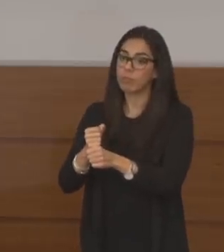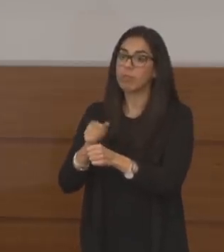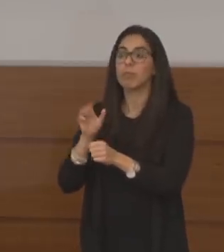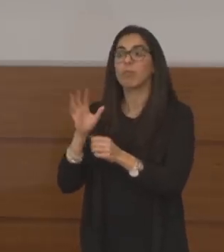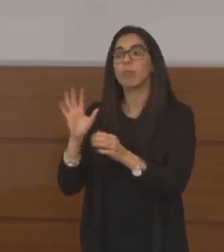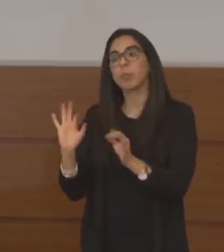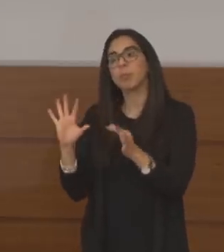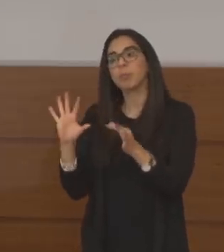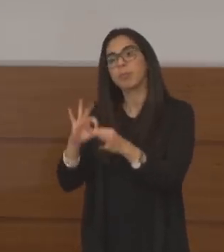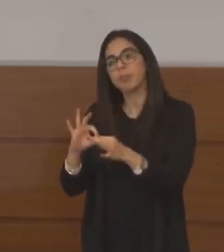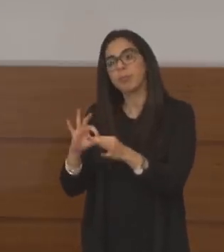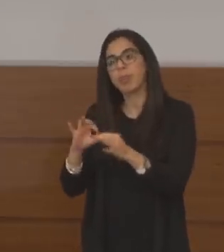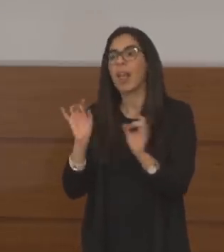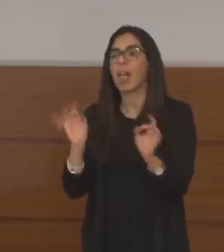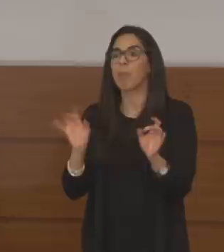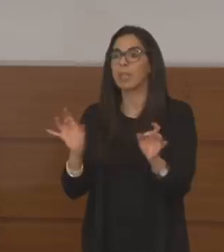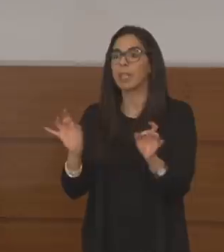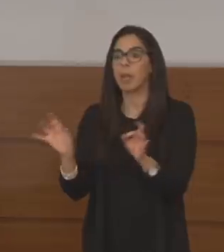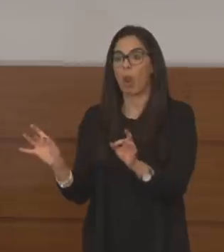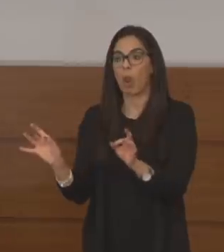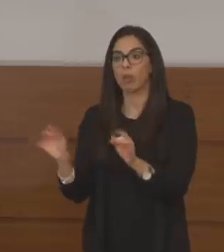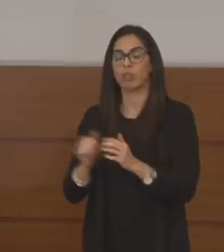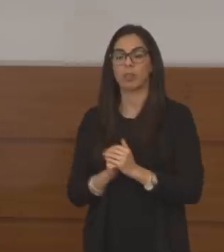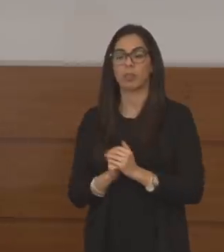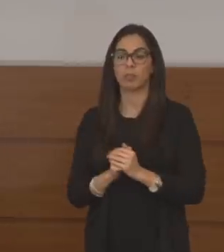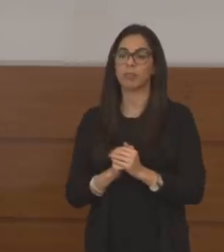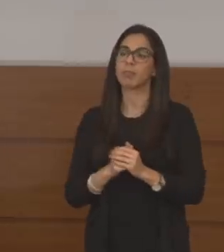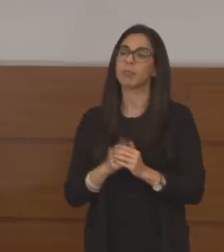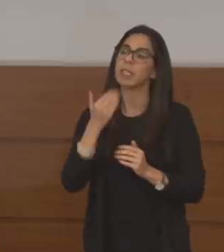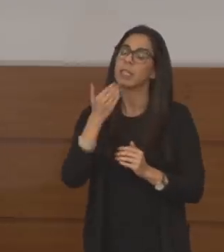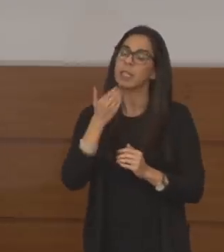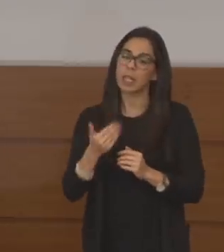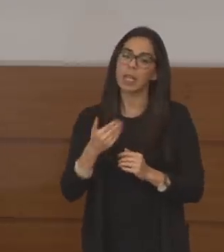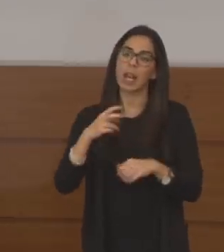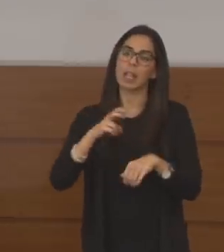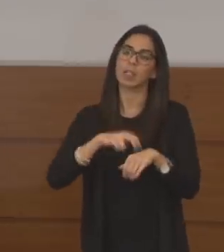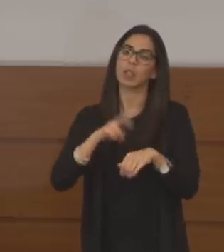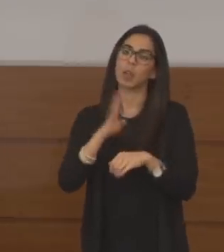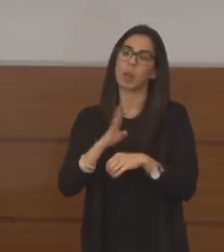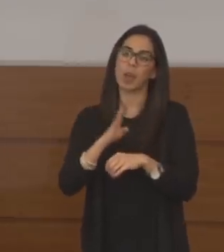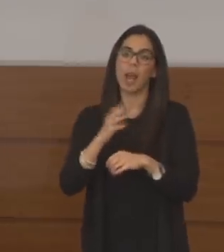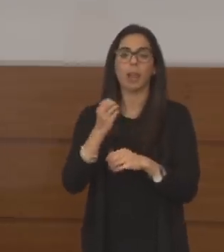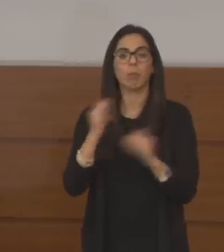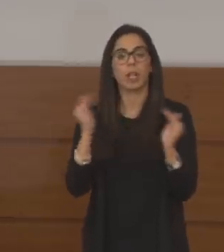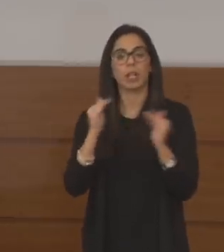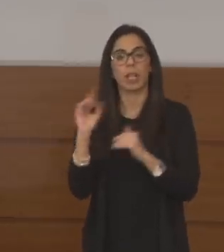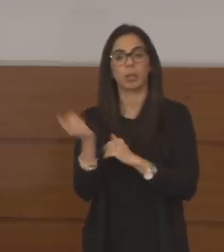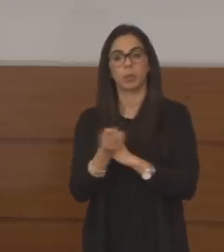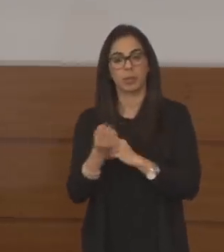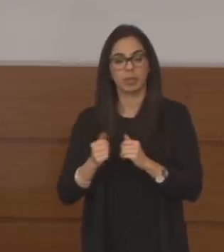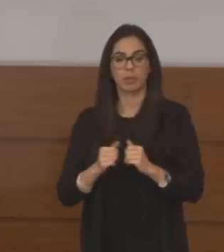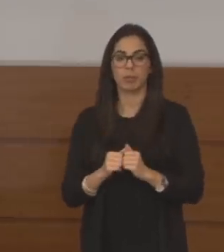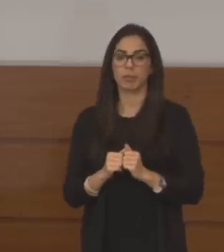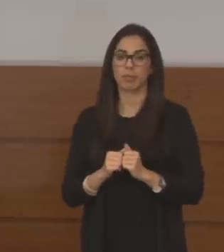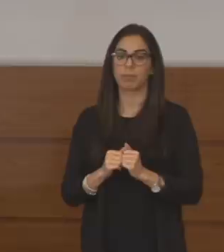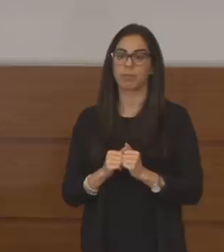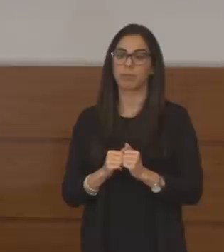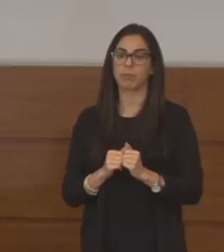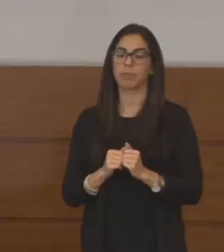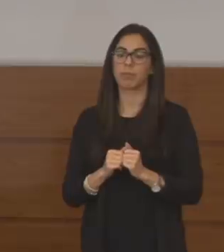epidemiologico prego professore grazie al turbo rally buonasera a tutti allora volevo